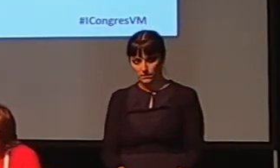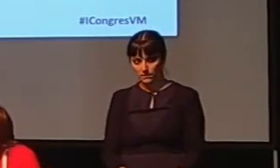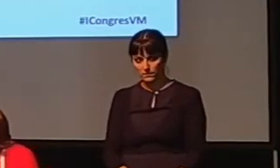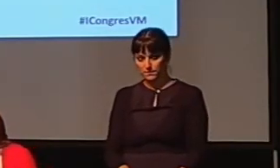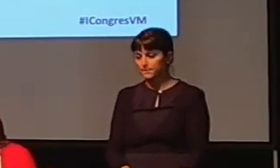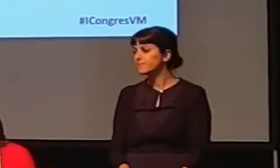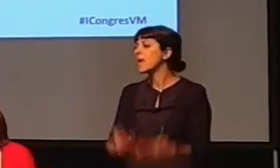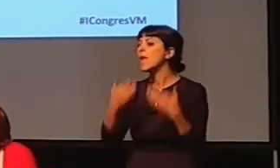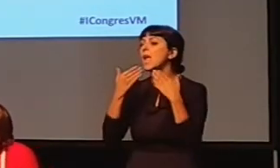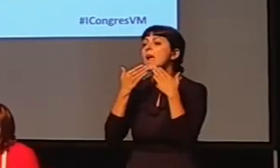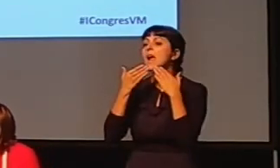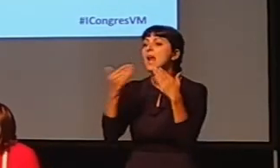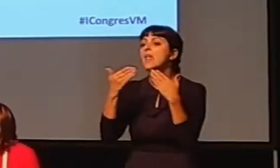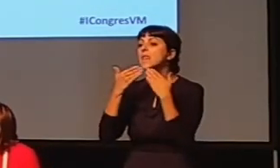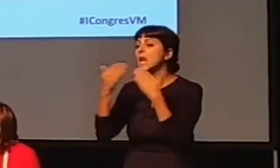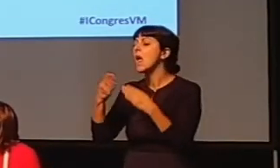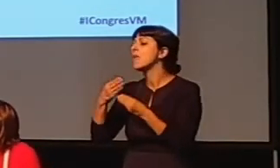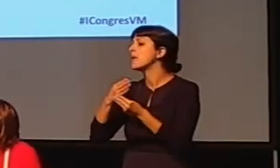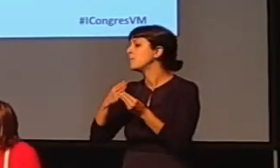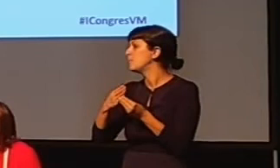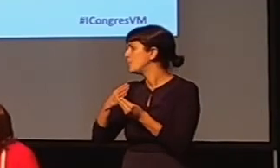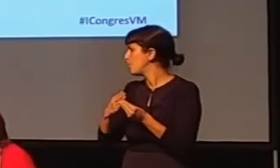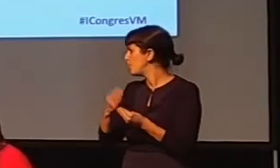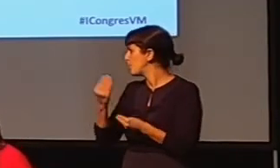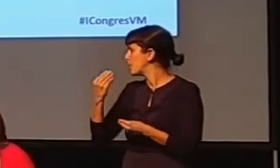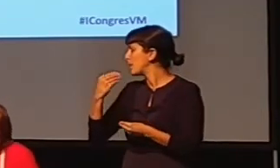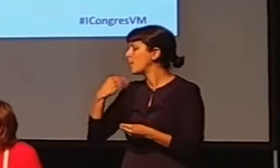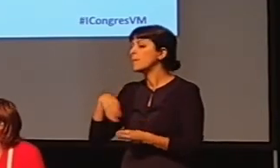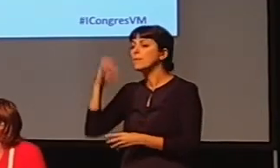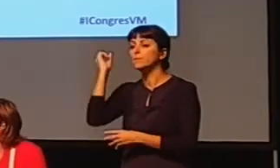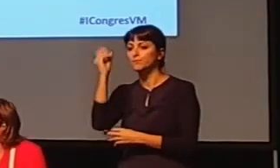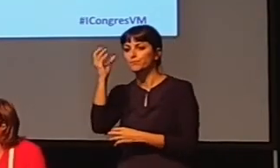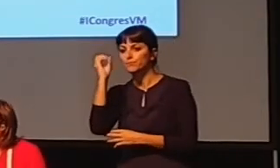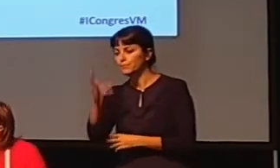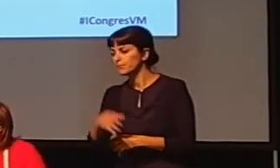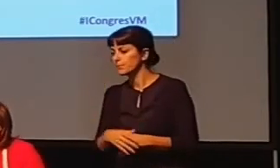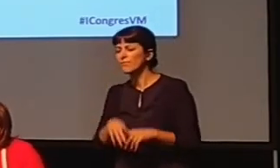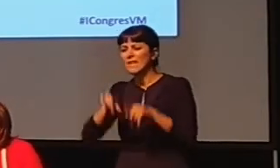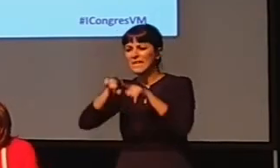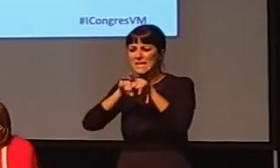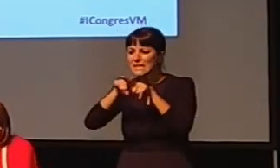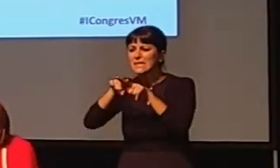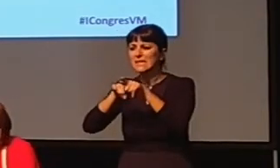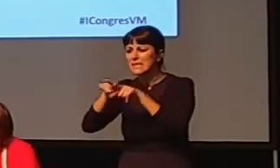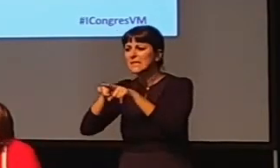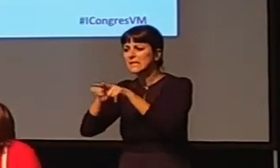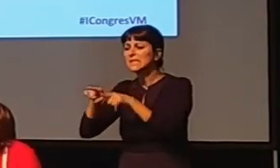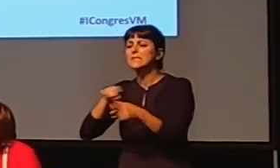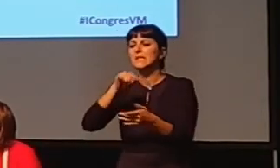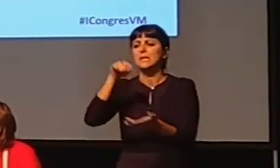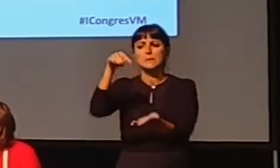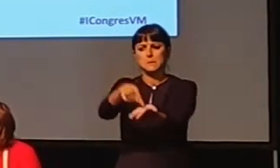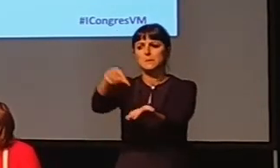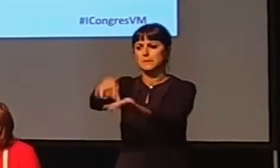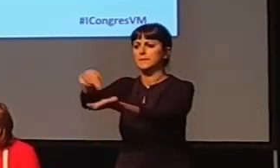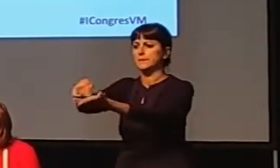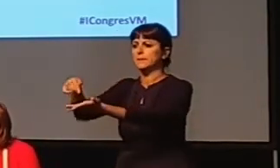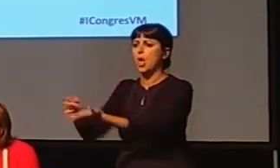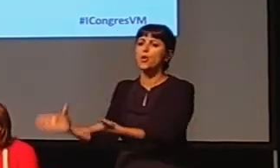Moltes gràcies, Montse, per aquesta presentació tan crítica que ens has interpel·lat a totes,